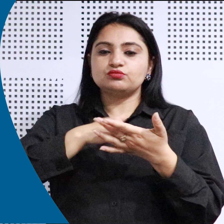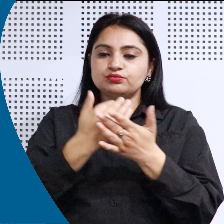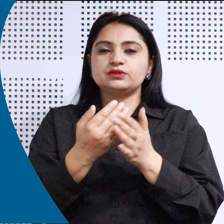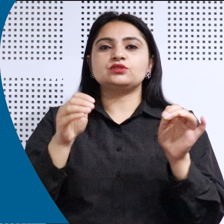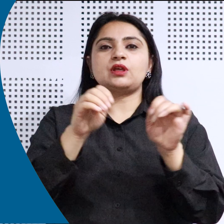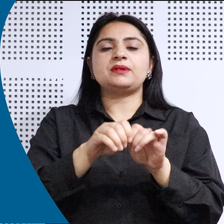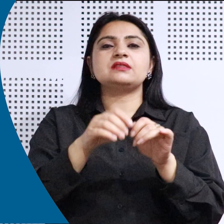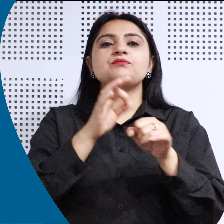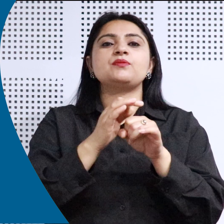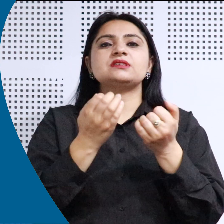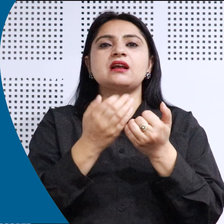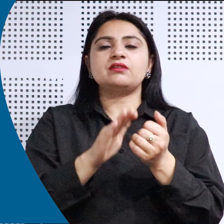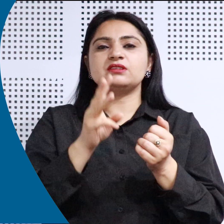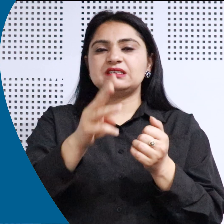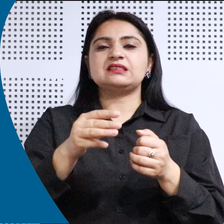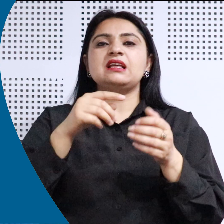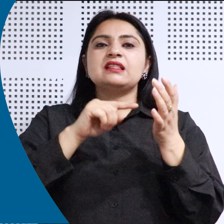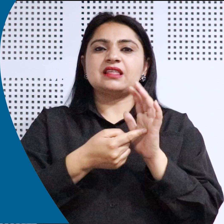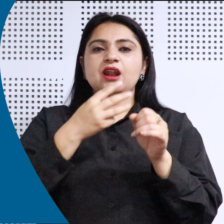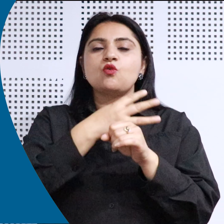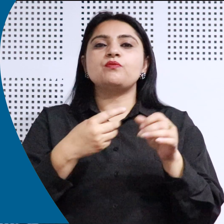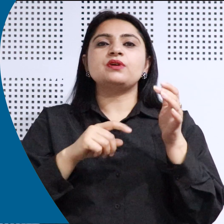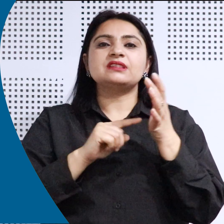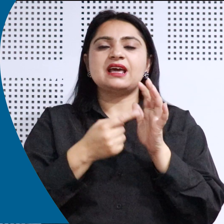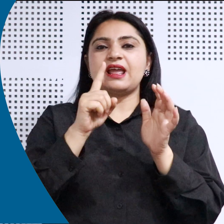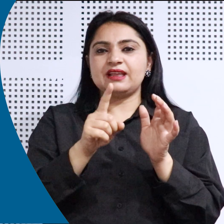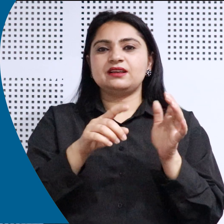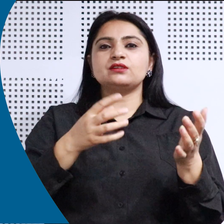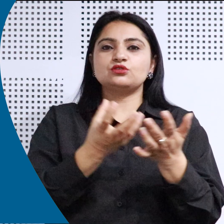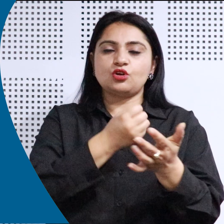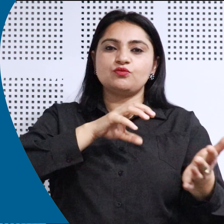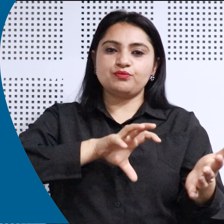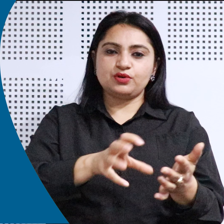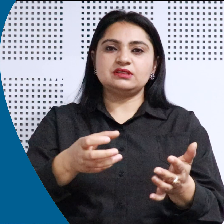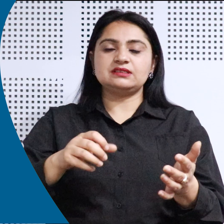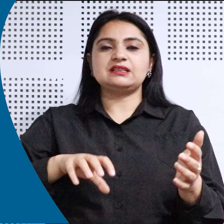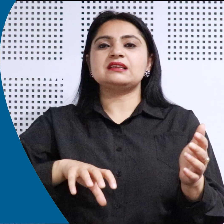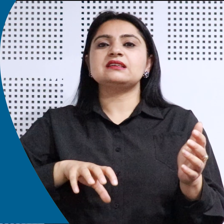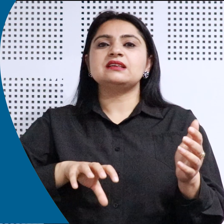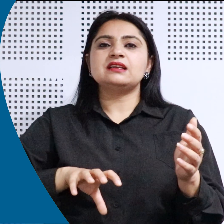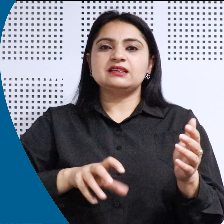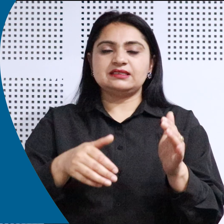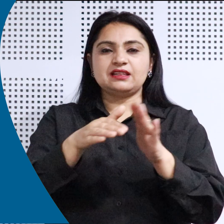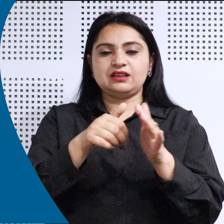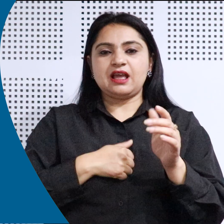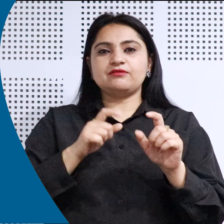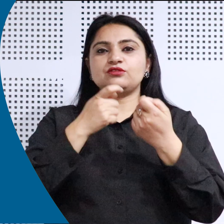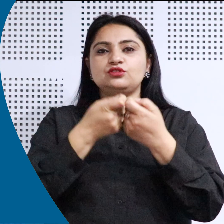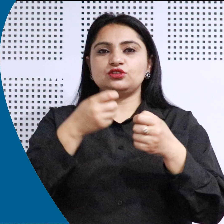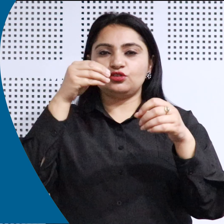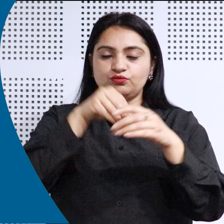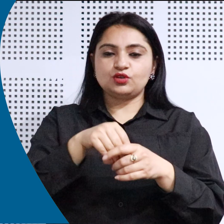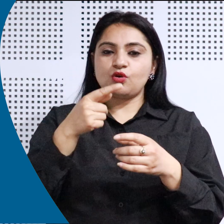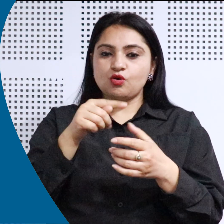छ। यस धाराको उपधारा 1 ले संघ, प्रदेश र स्थानीय तहले आफ्नो अधिकार क्षेत्रभित्रको विषयमा कर